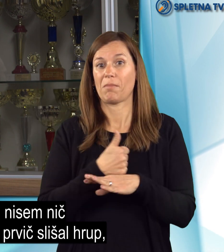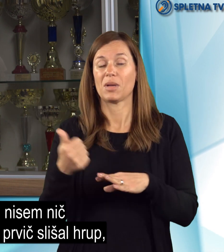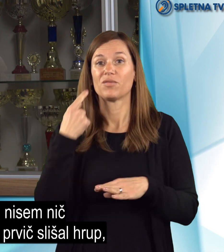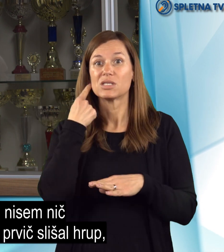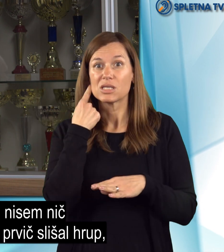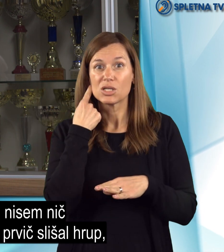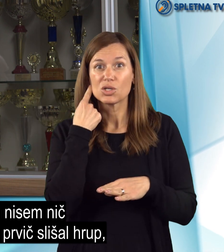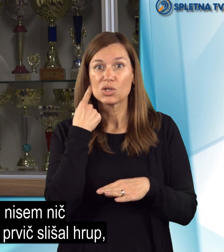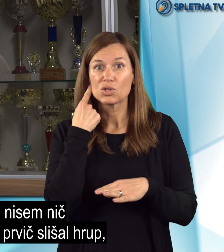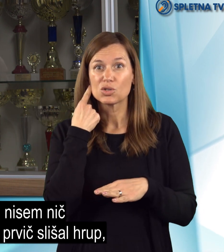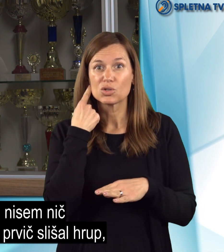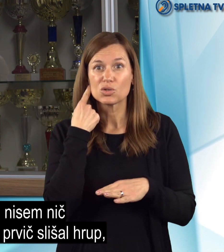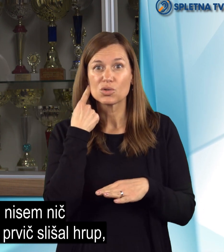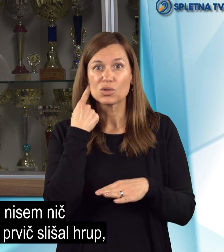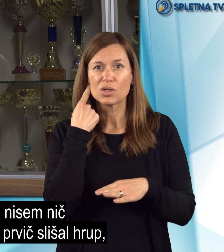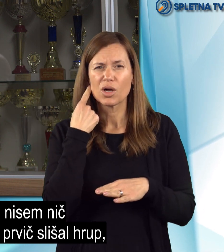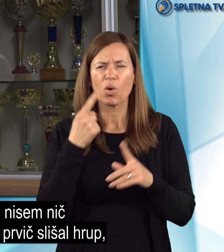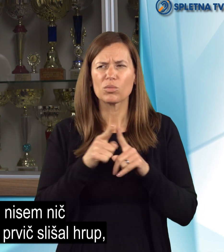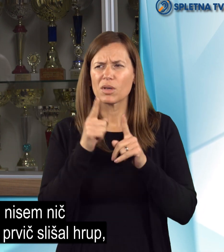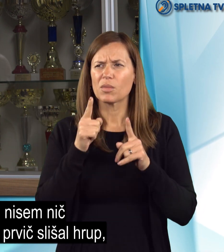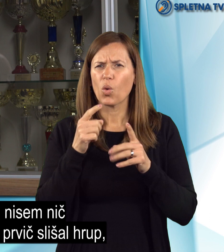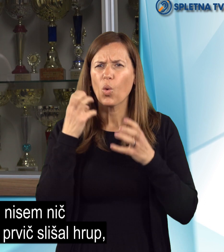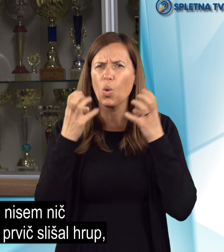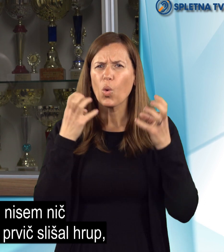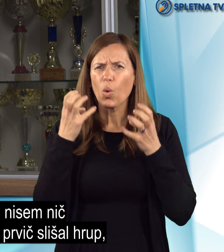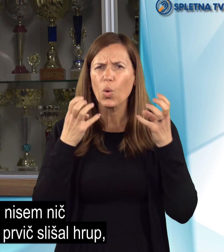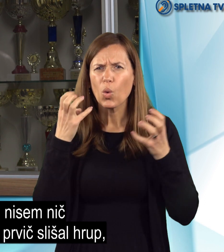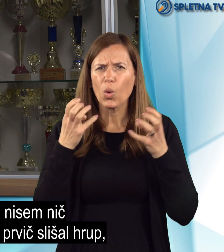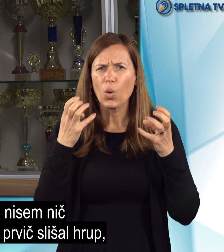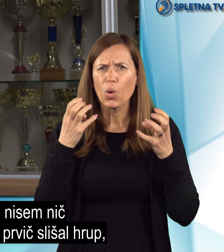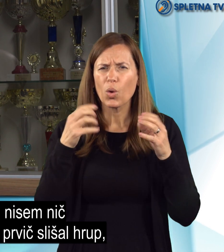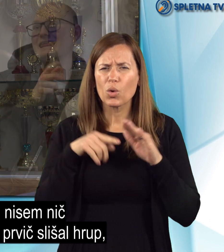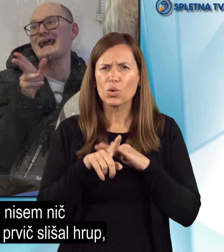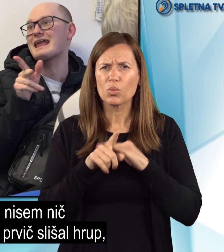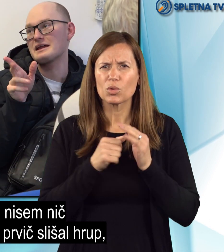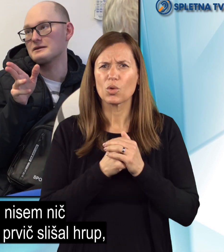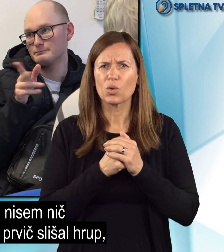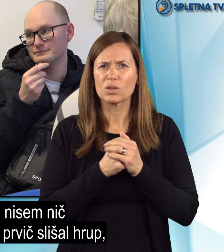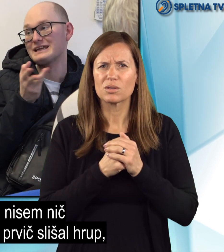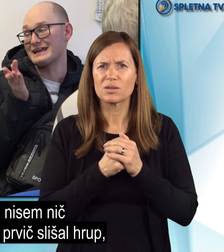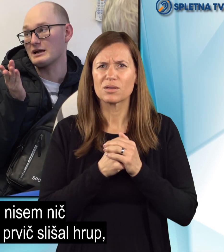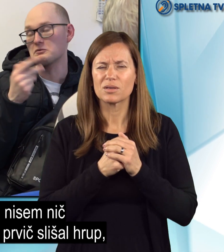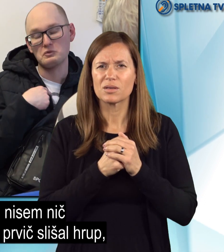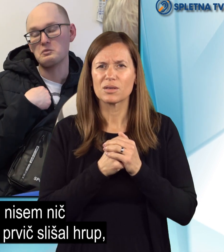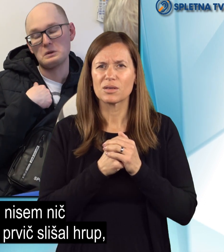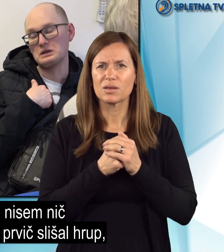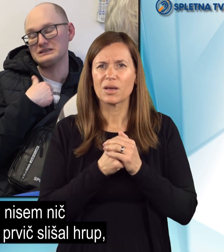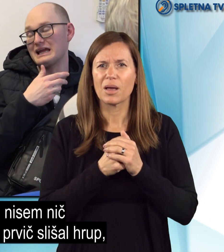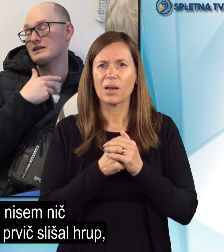tako ko bi mi je šlo noter, še prej nisem slišal